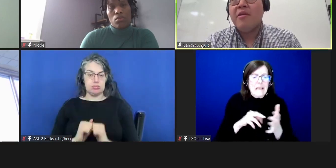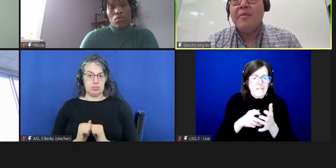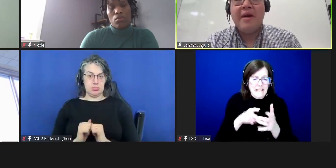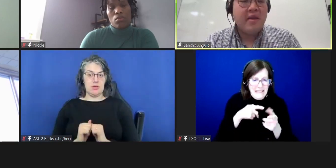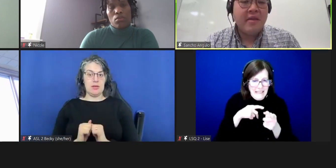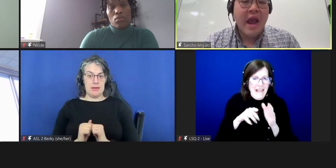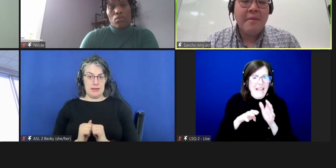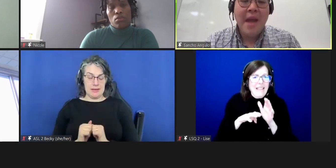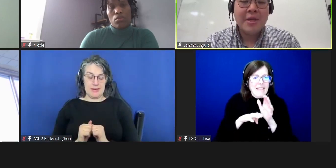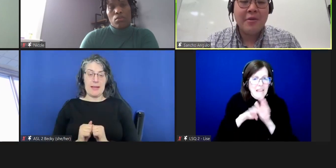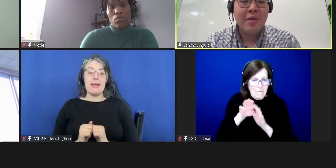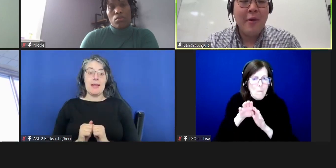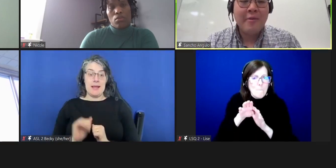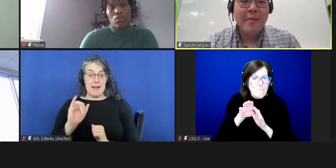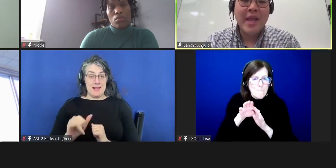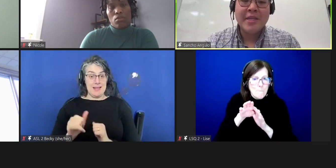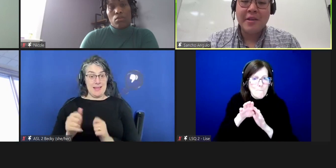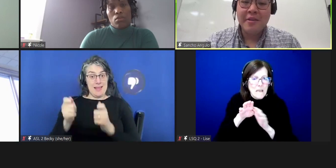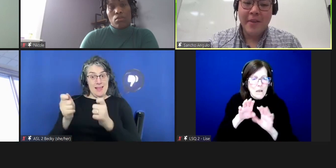mon sens de la justice.